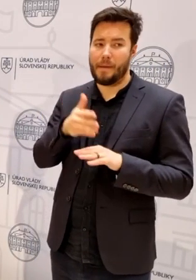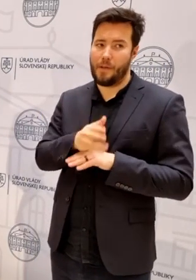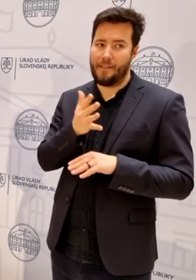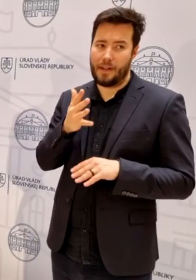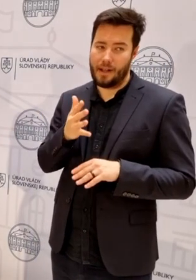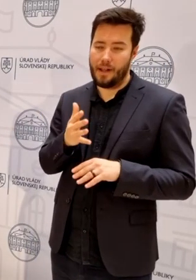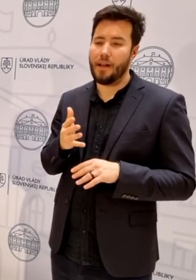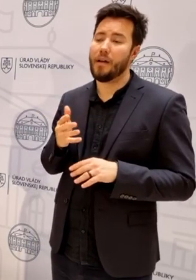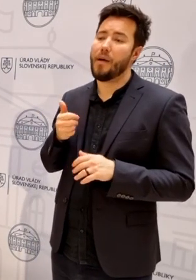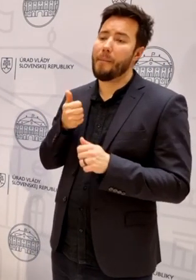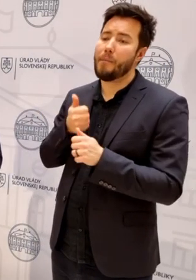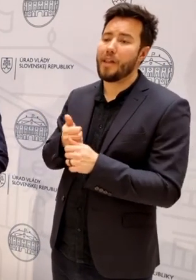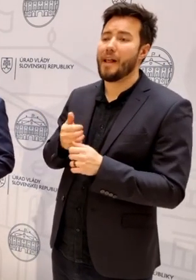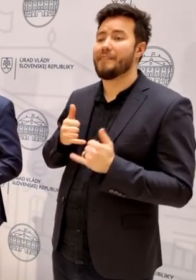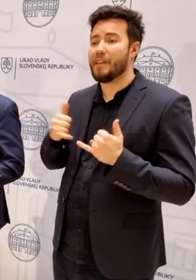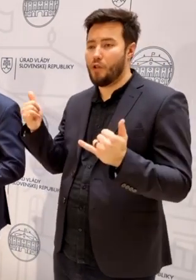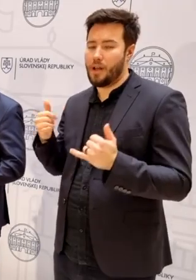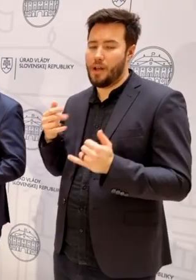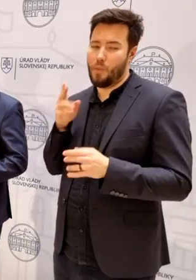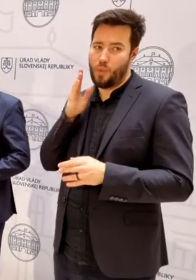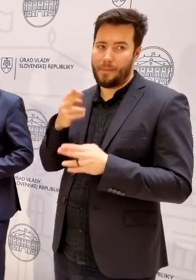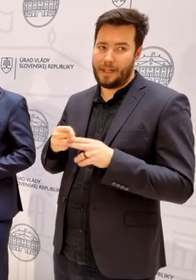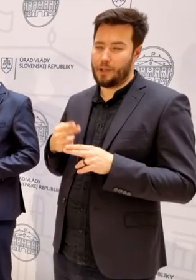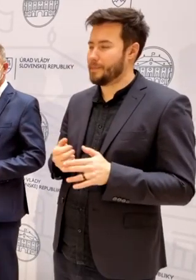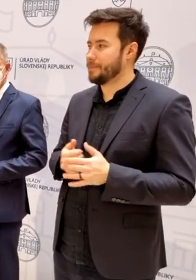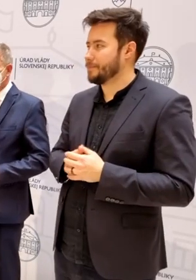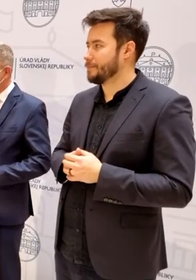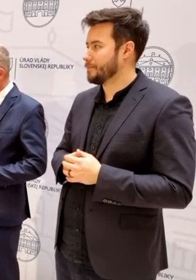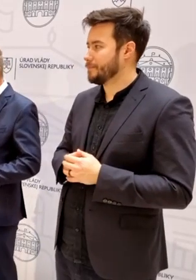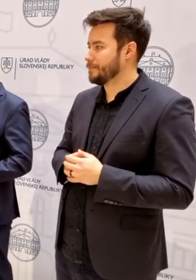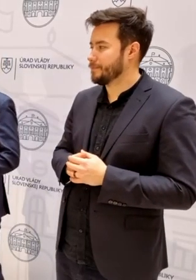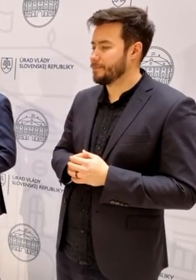situáciu riešiť podľa vývoja. Ďakujem veľmi pekne. Dovidenia. Ďakujem. Dovidenia.